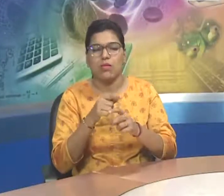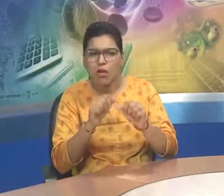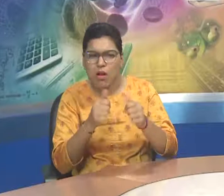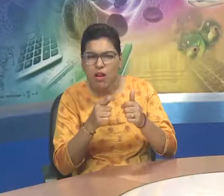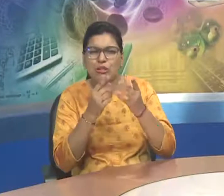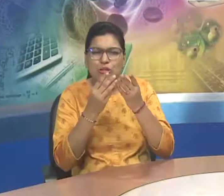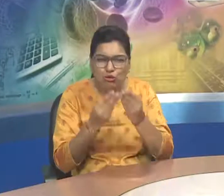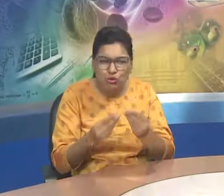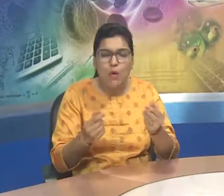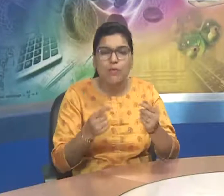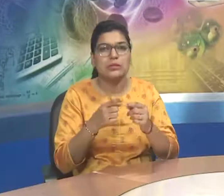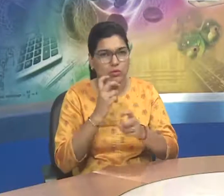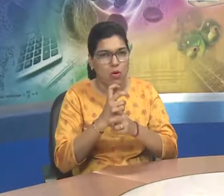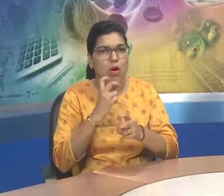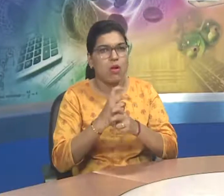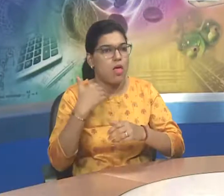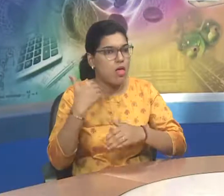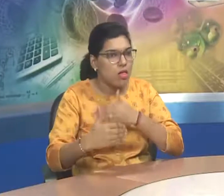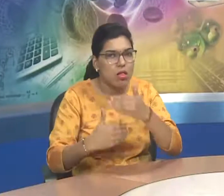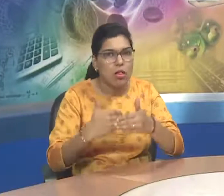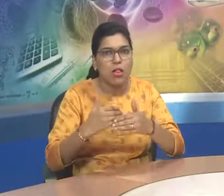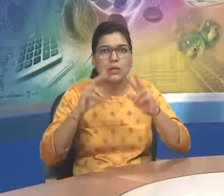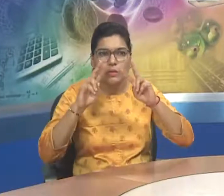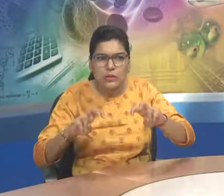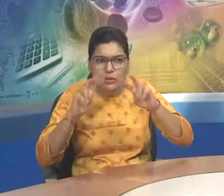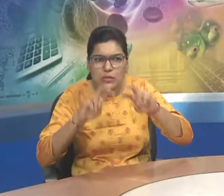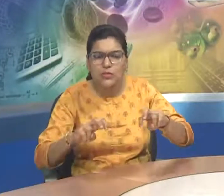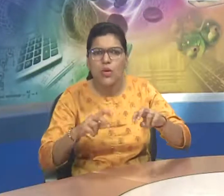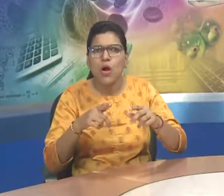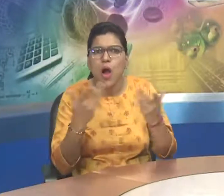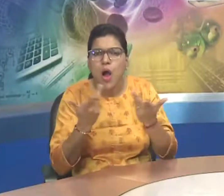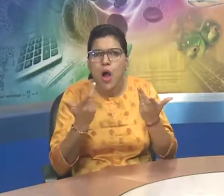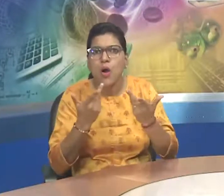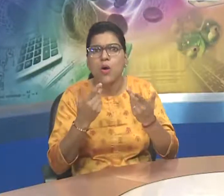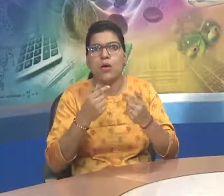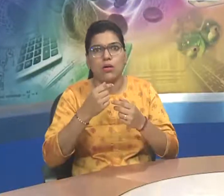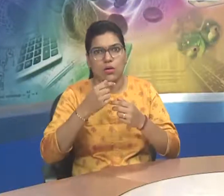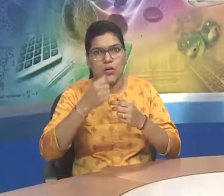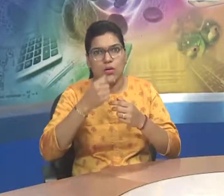problem plaguing the medical community